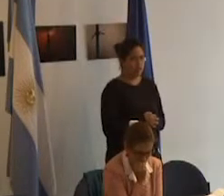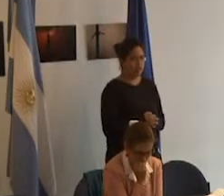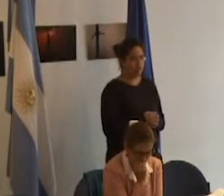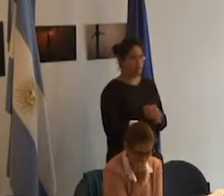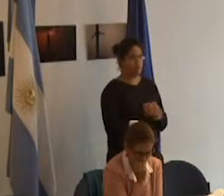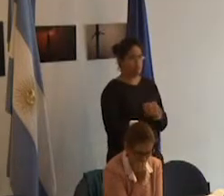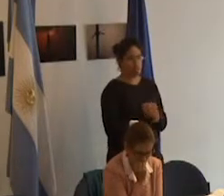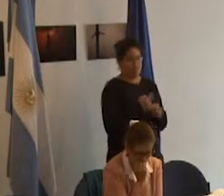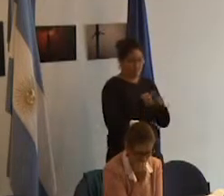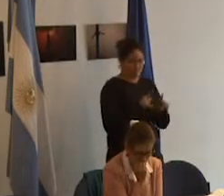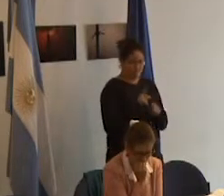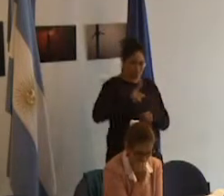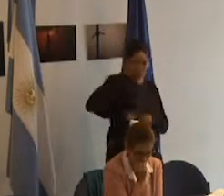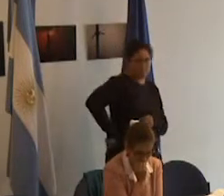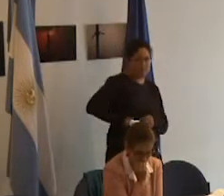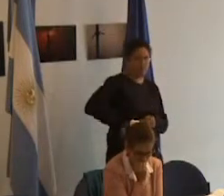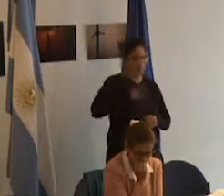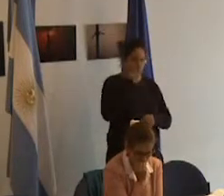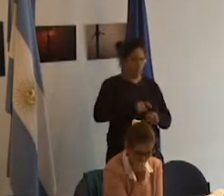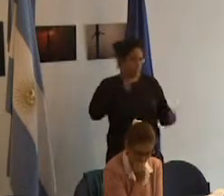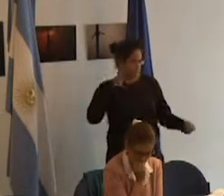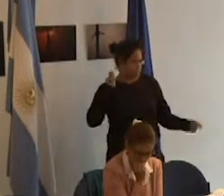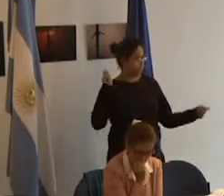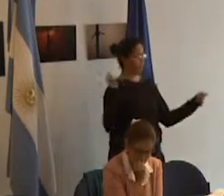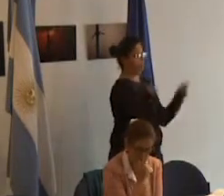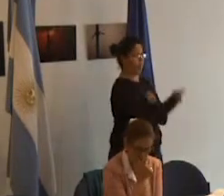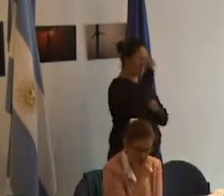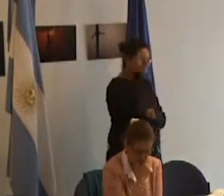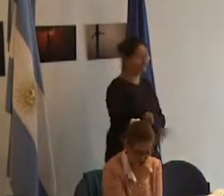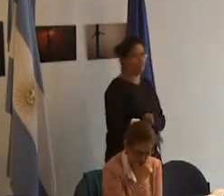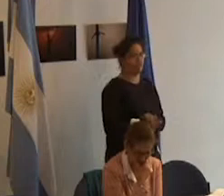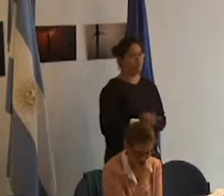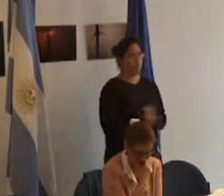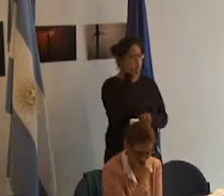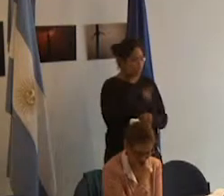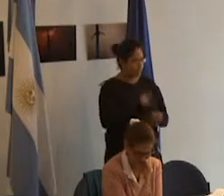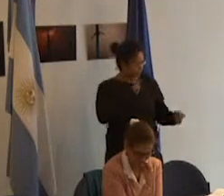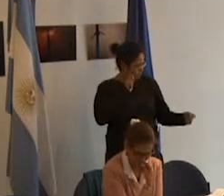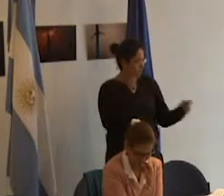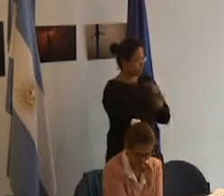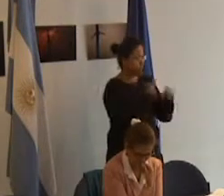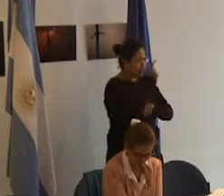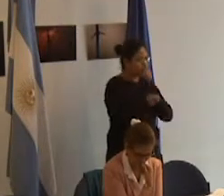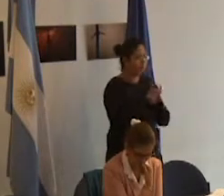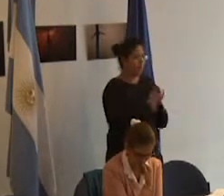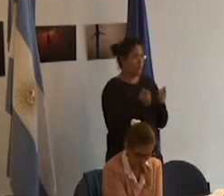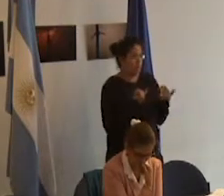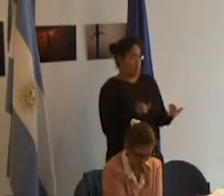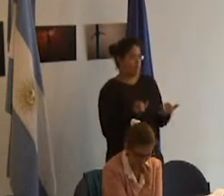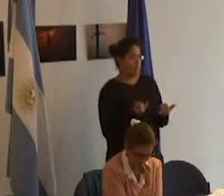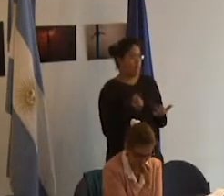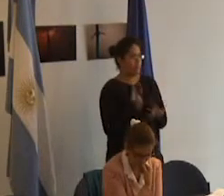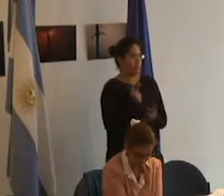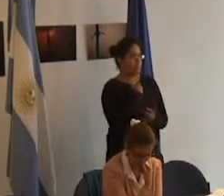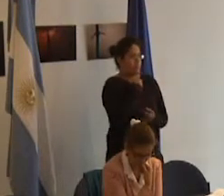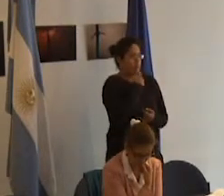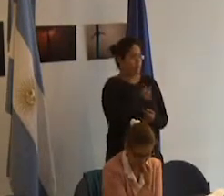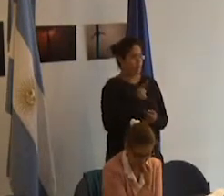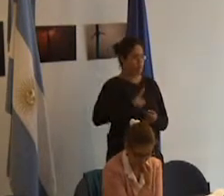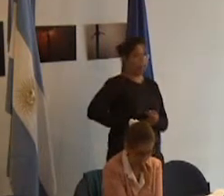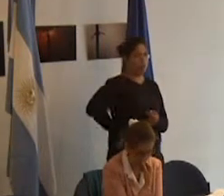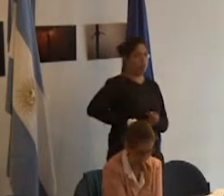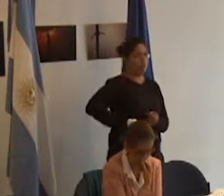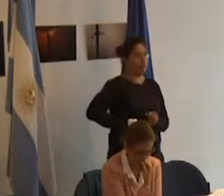Indudablemente la escuela tiene que transformarse. Tiene que haber transformaciones. Con esto no estoy diciendo totalmente